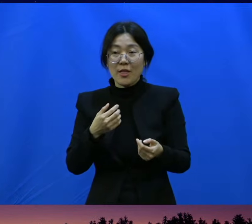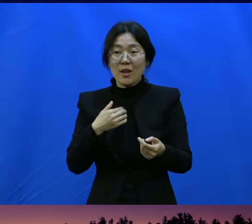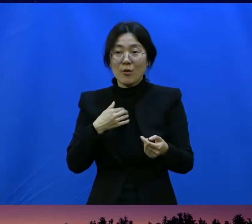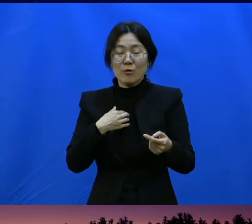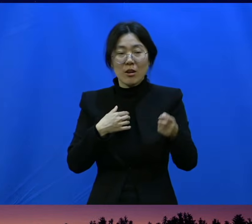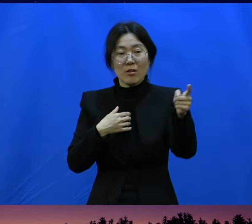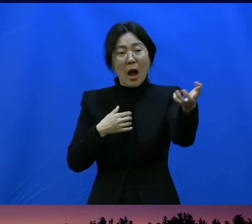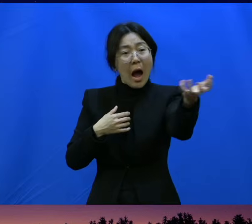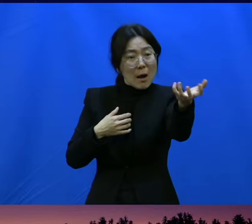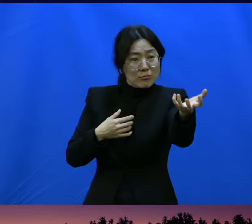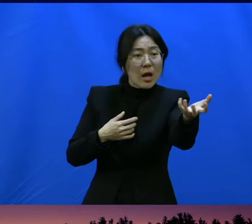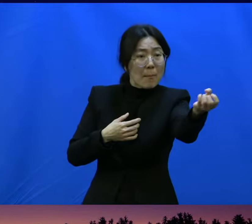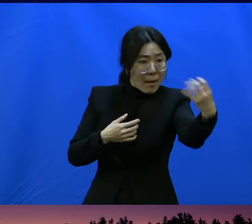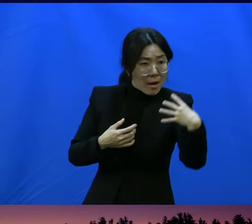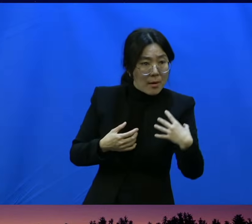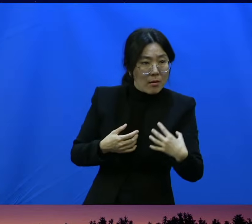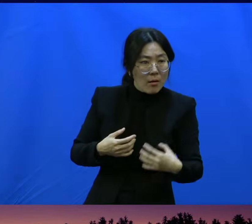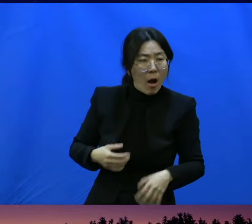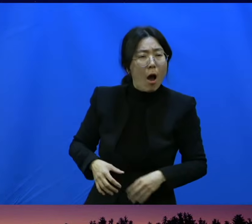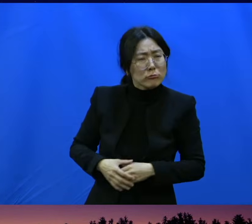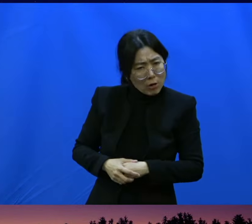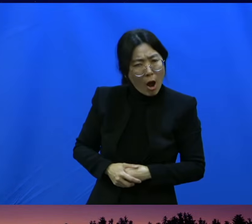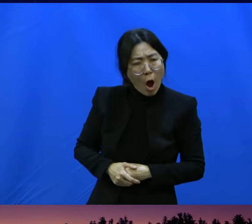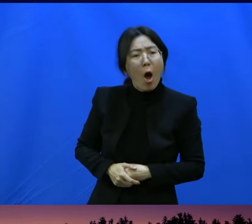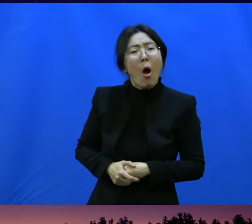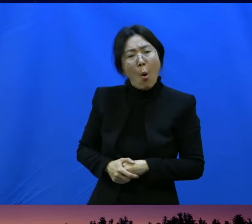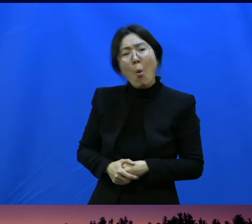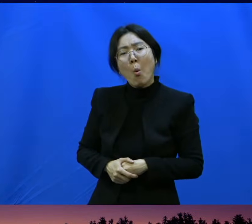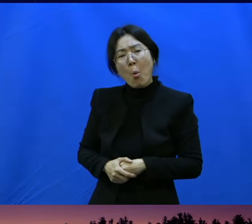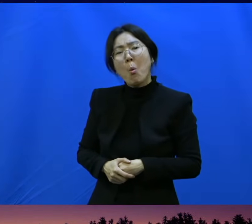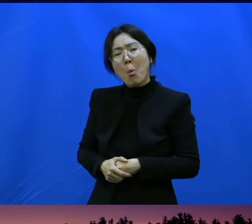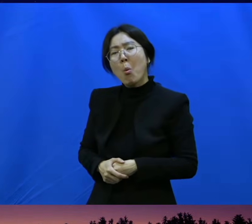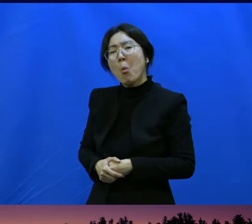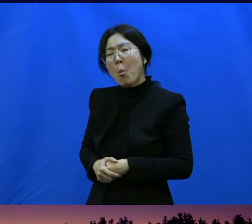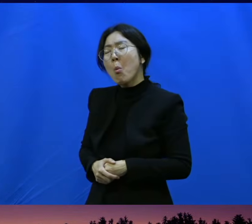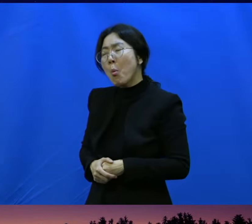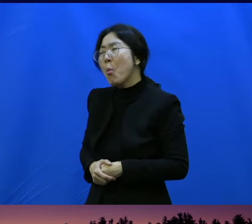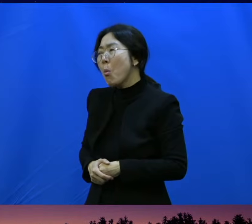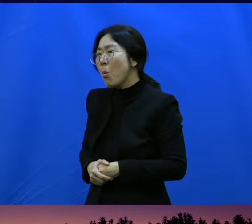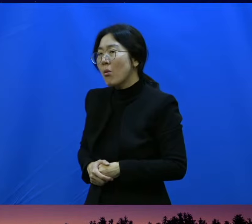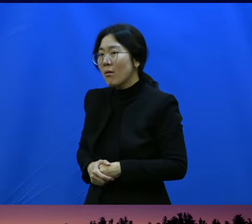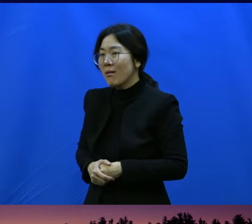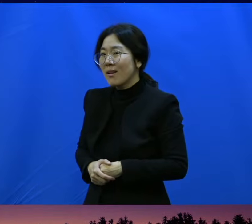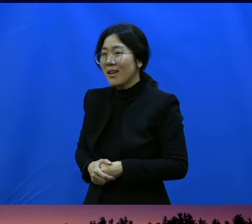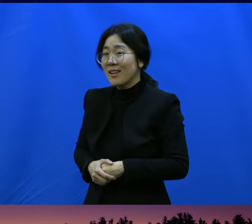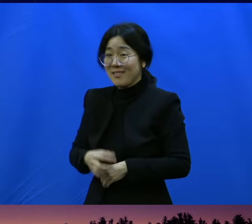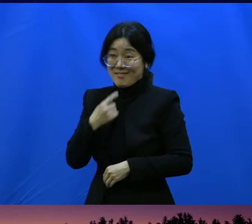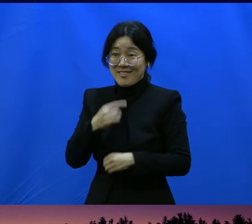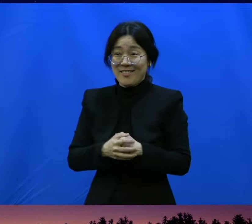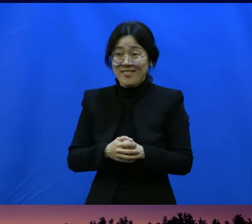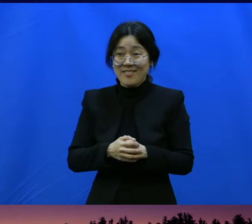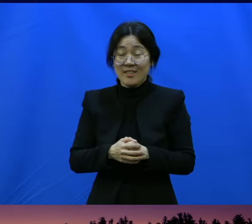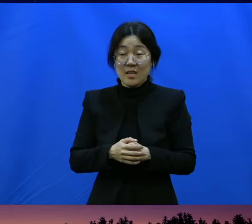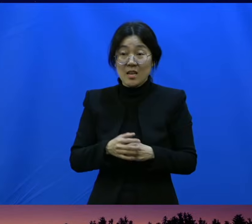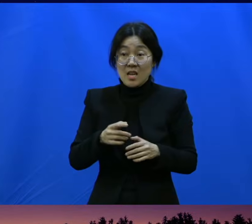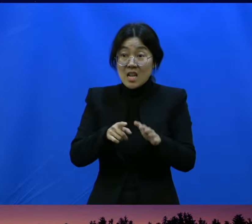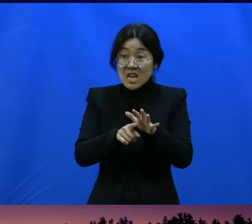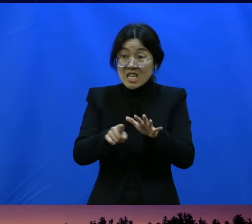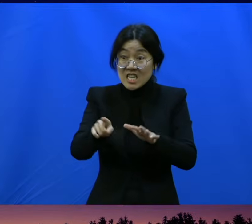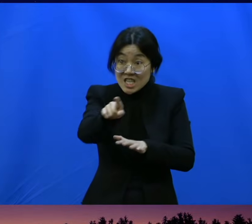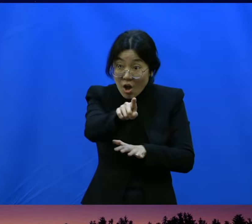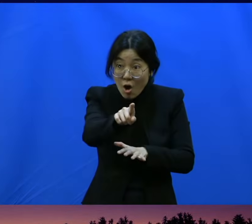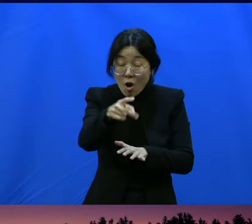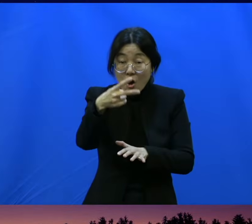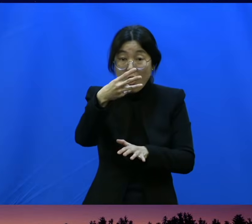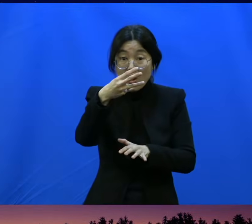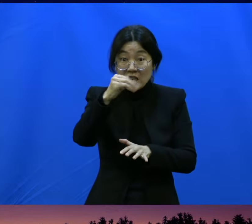대충 듣고 지나갈 때가 많아요. 근데 여러분, 누가 리더입니까? 리더는 다른 사람의 고통에 귀를 기울일